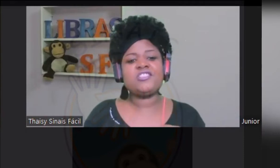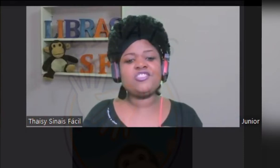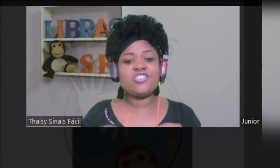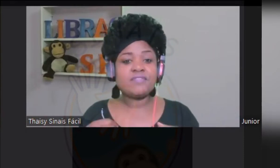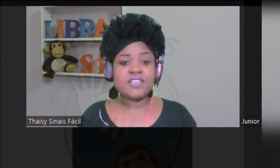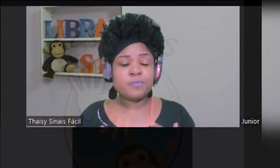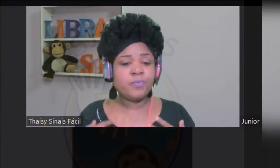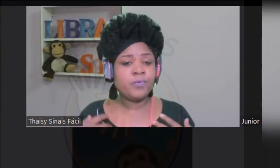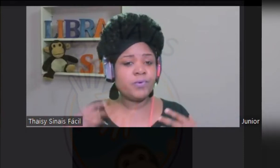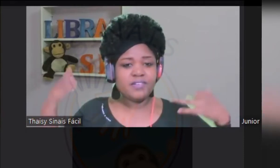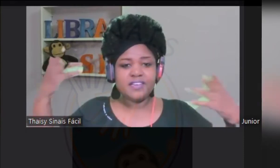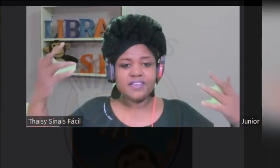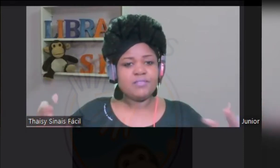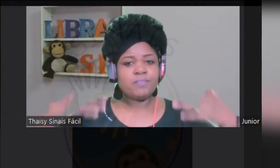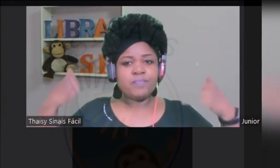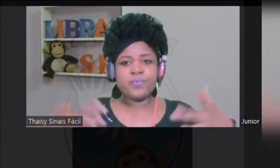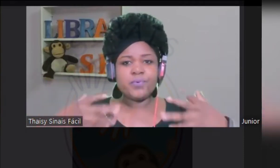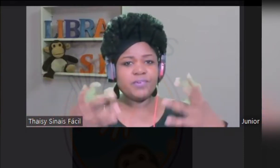já faz por